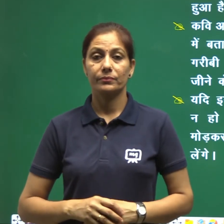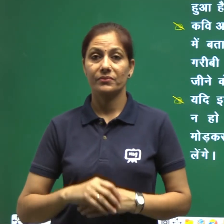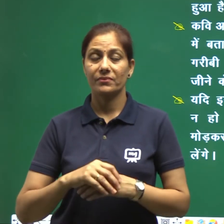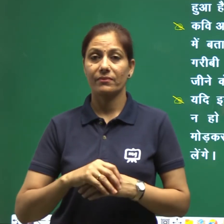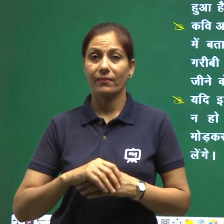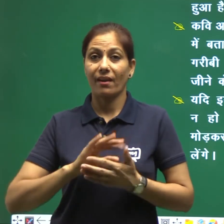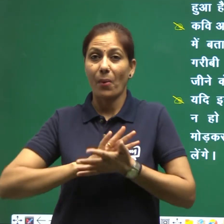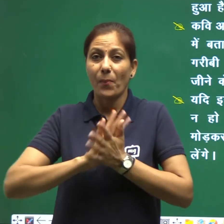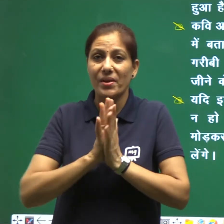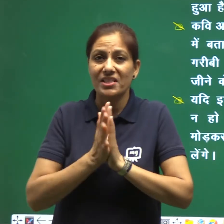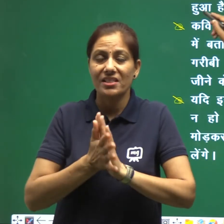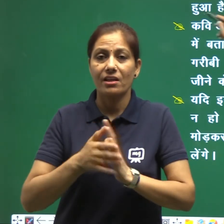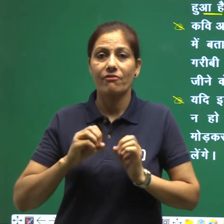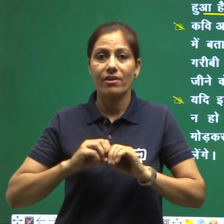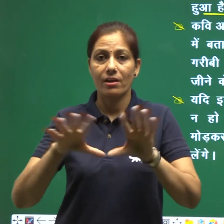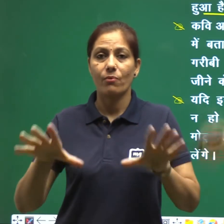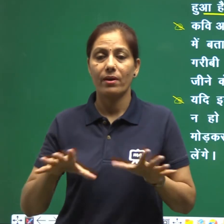भ्रष्टाचार फैला हुआ है।